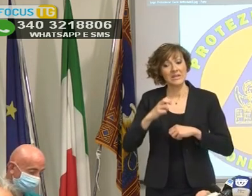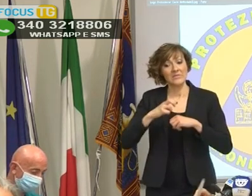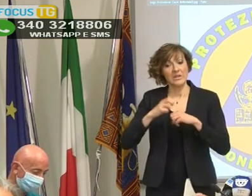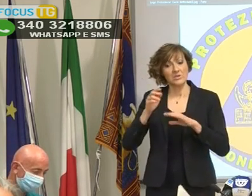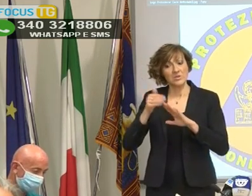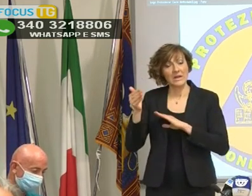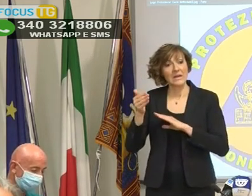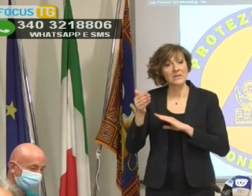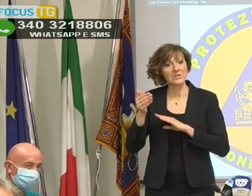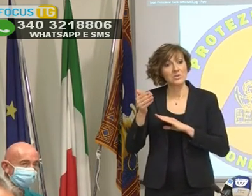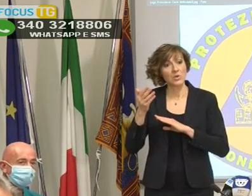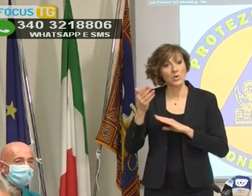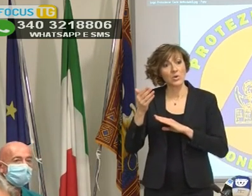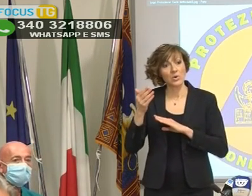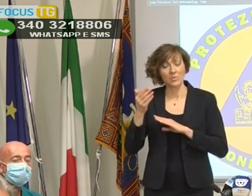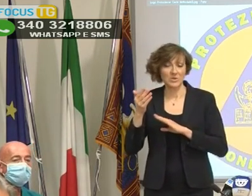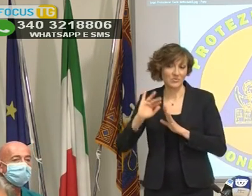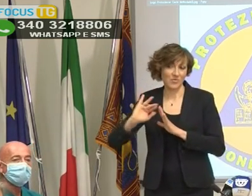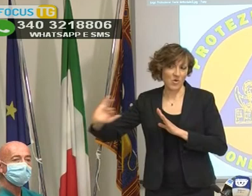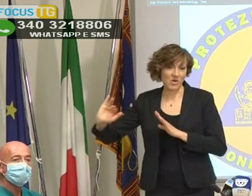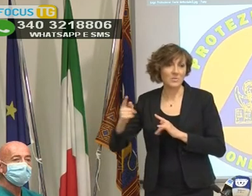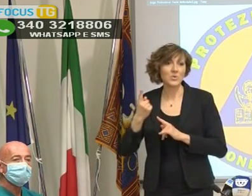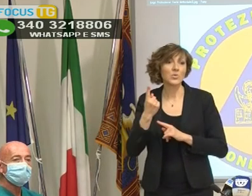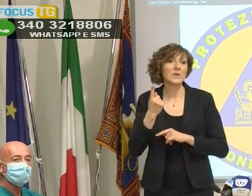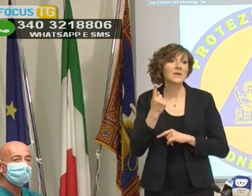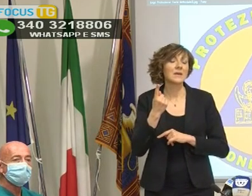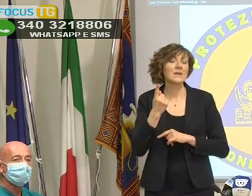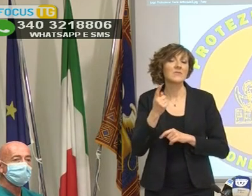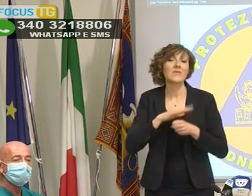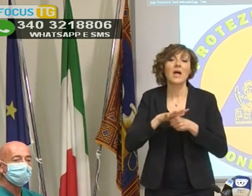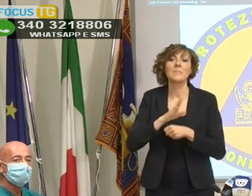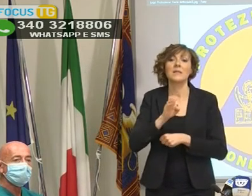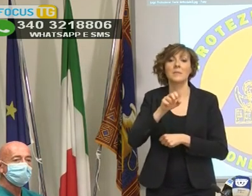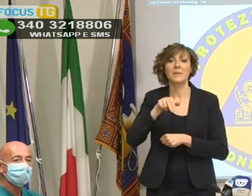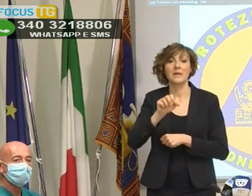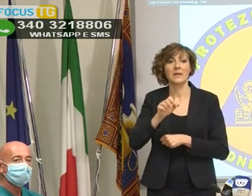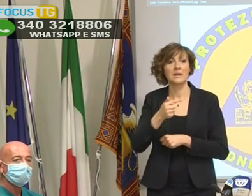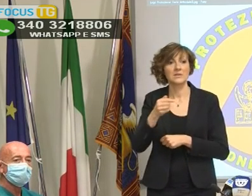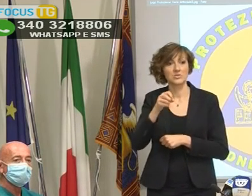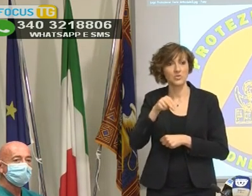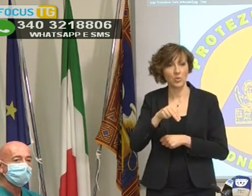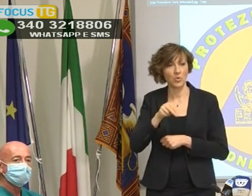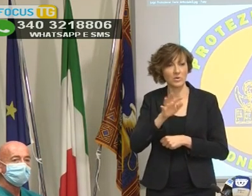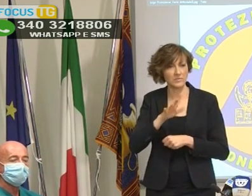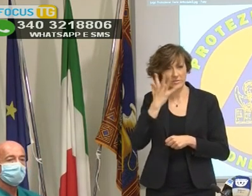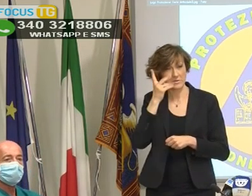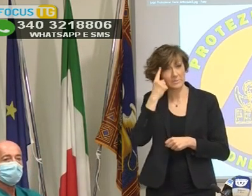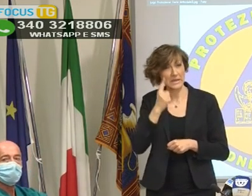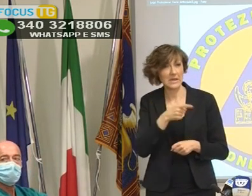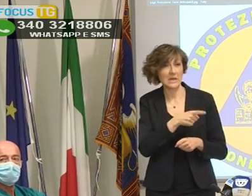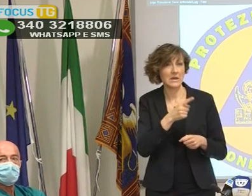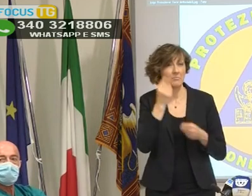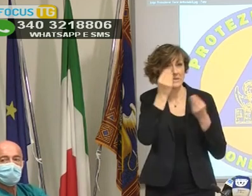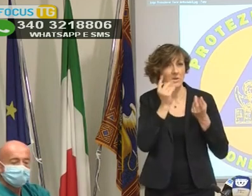su Benetton, insomma una importante famiglia veneta coinvolta in questo tema della revoca annosa, pare si stia arrivando a una rottura, volevo sapere che cosa ne pensa